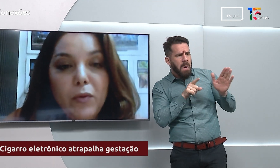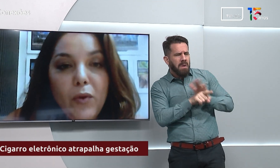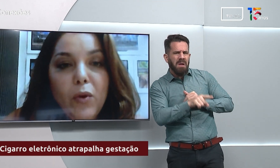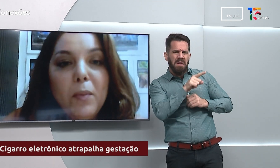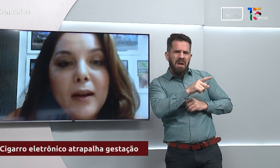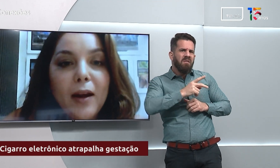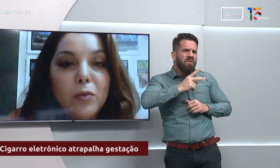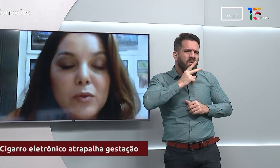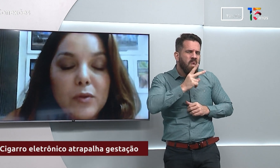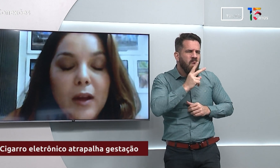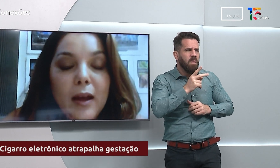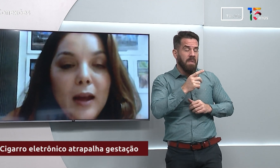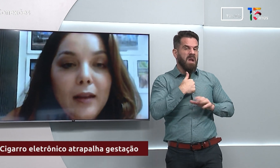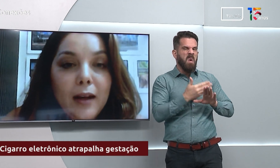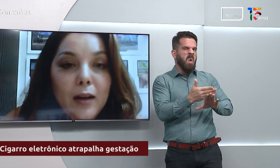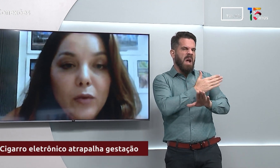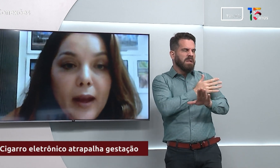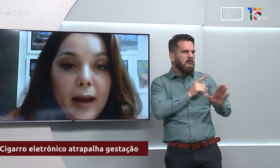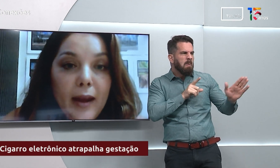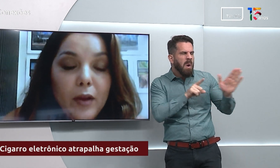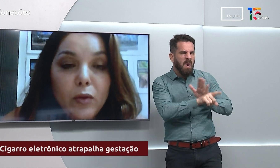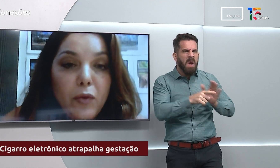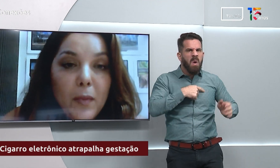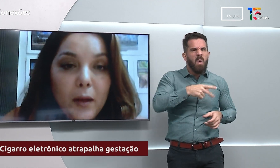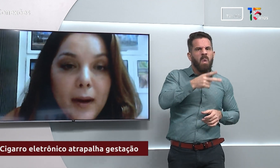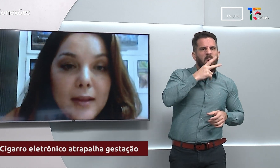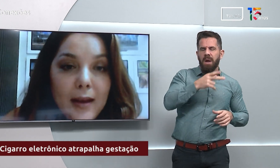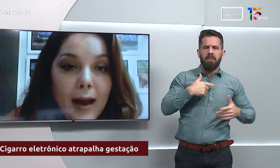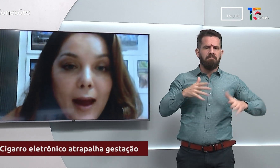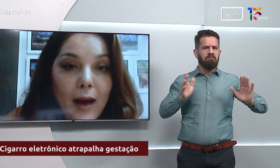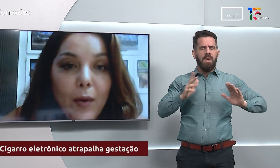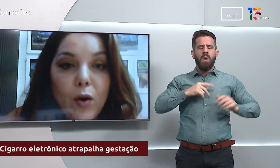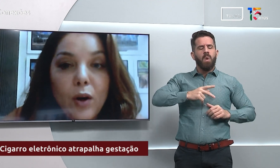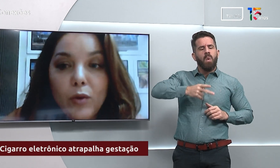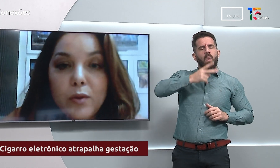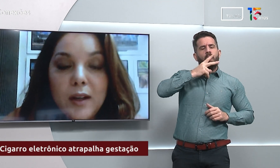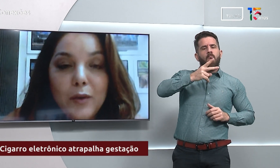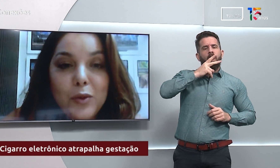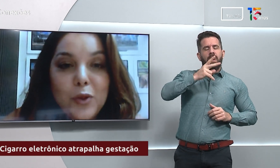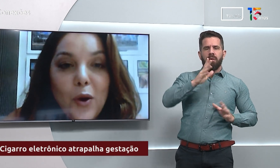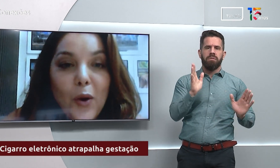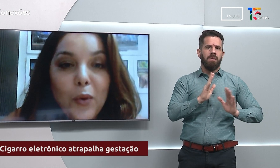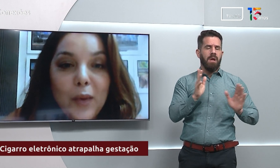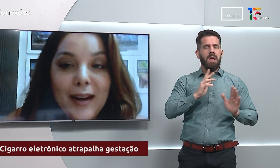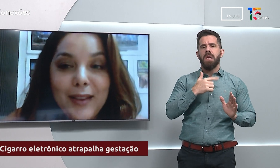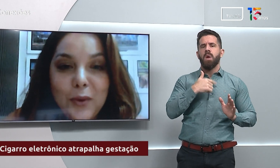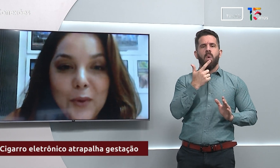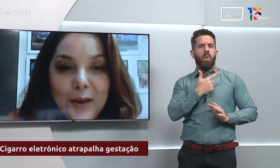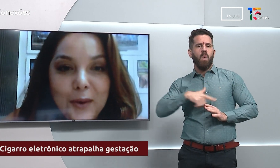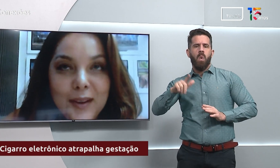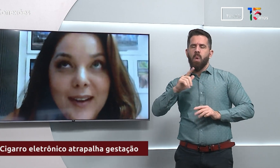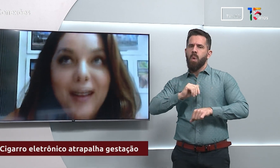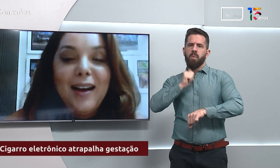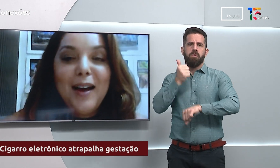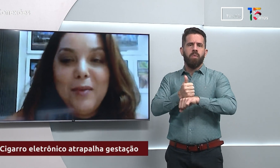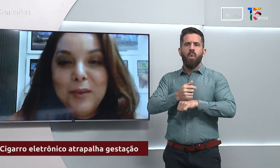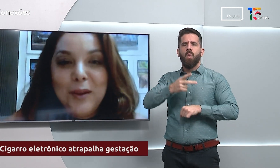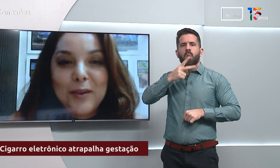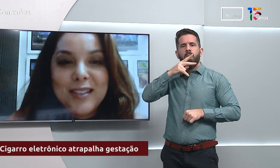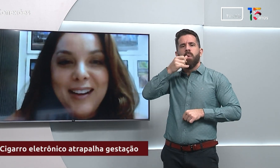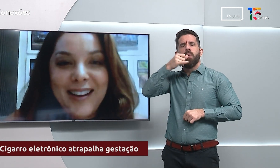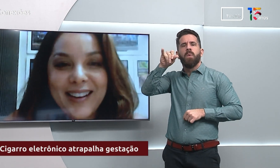anos atrás, eu participo coordeno um ambulatório de pré-natal de alto risco no Hospital Estadual